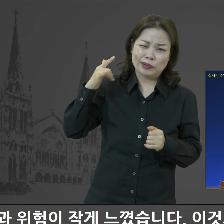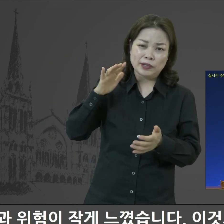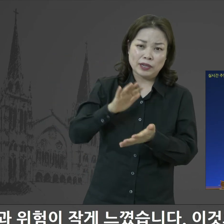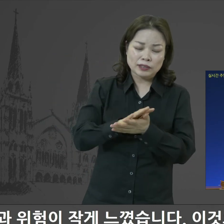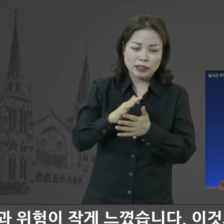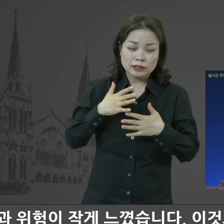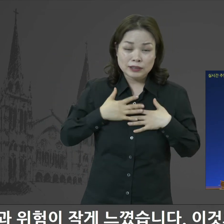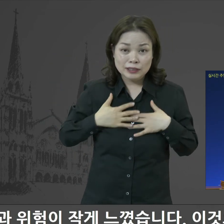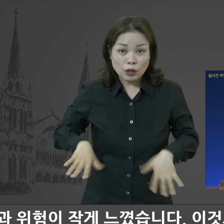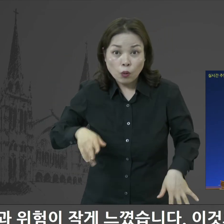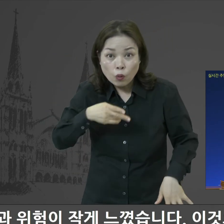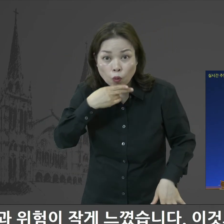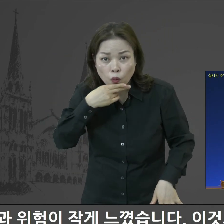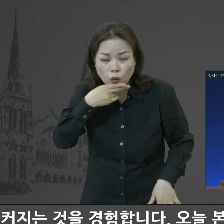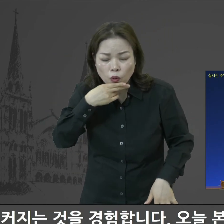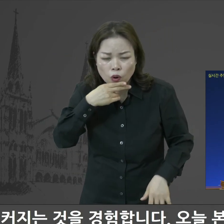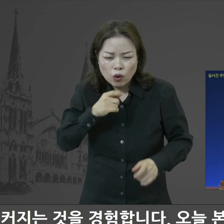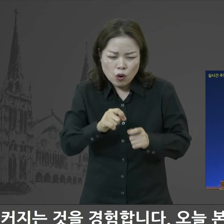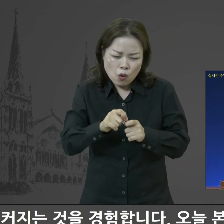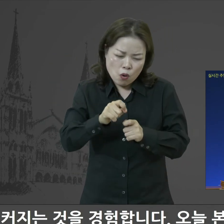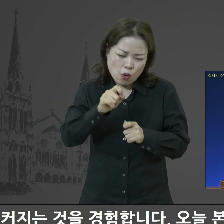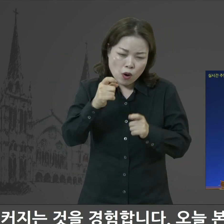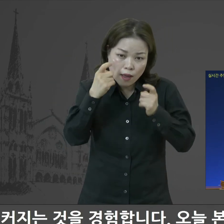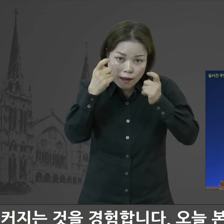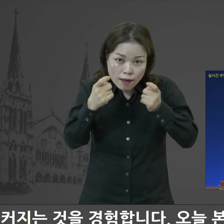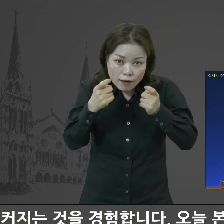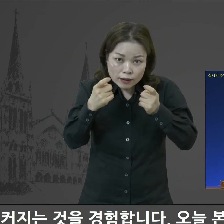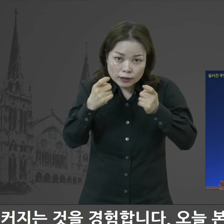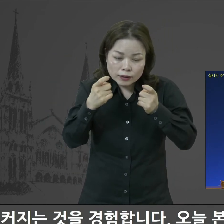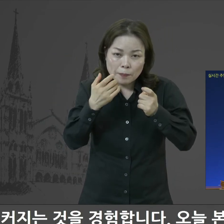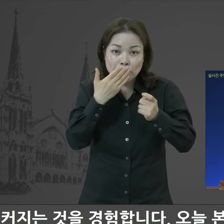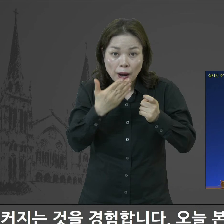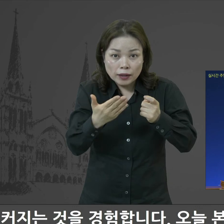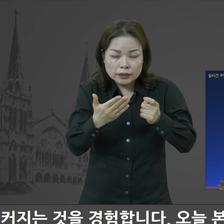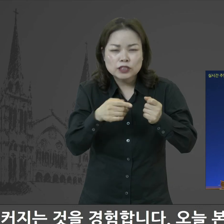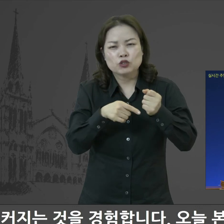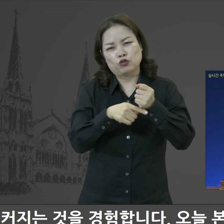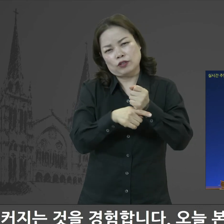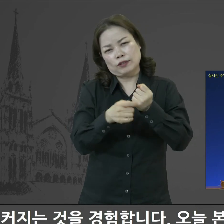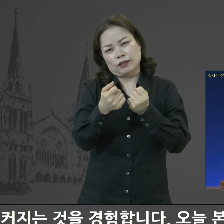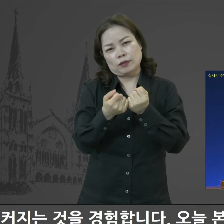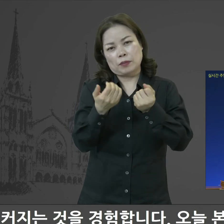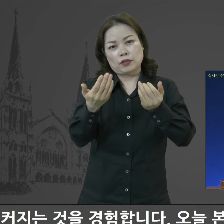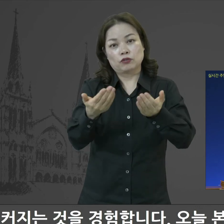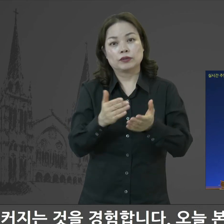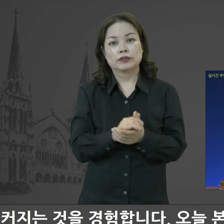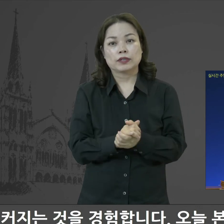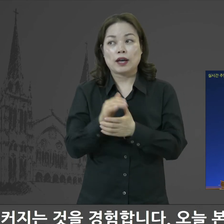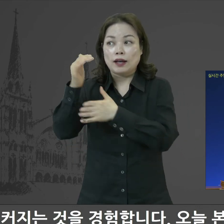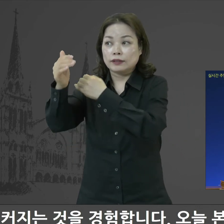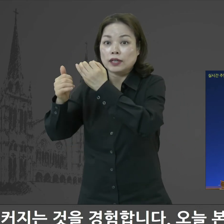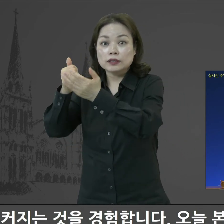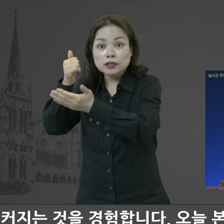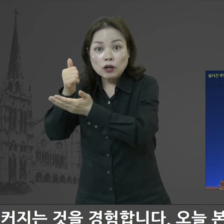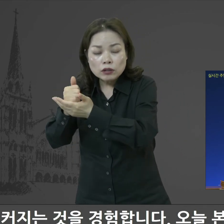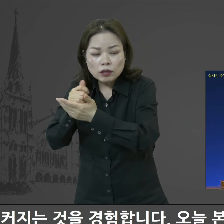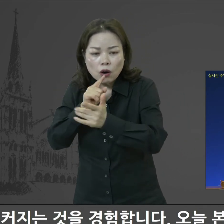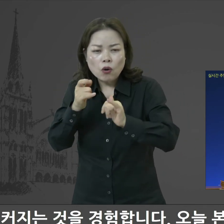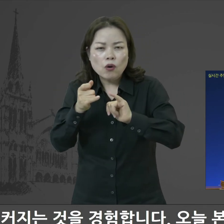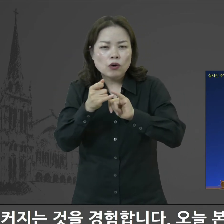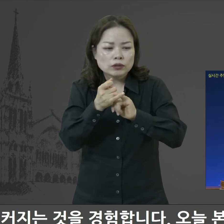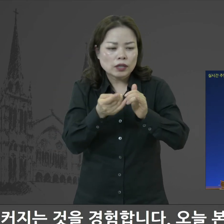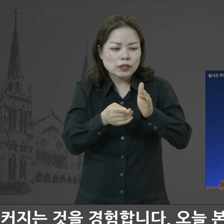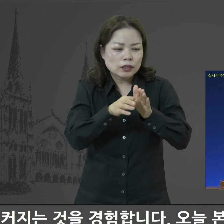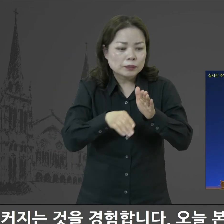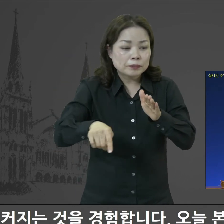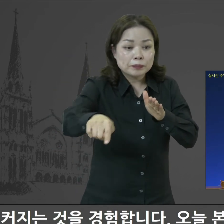않고 계속 광야의 기나긴 여정을 이어갈 수 있었던 이유에 대해서 설명합니다. 하나님께서 언약궤가